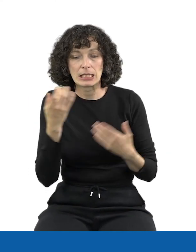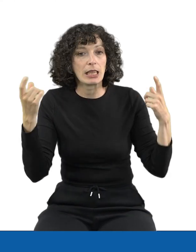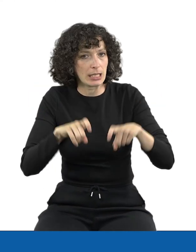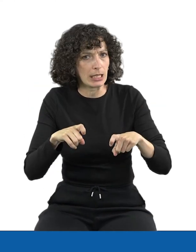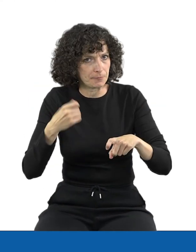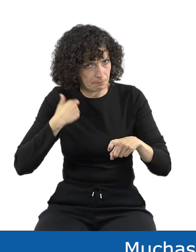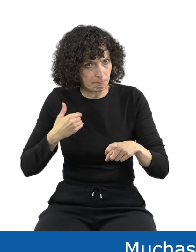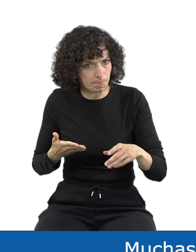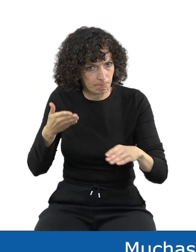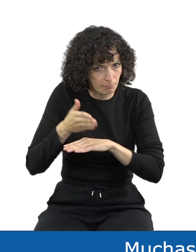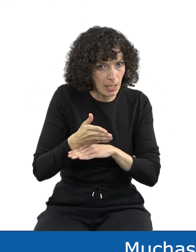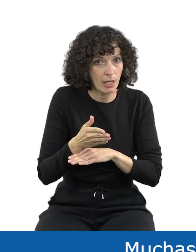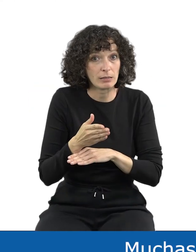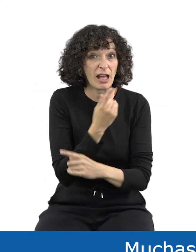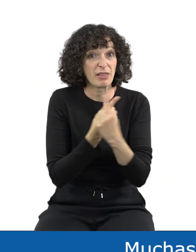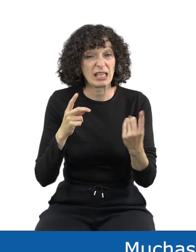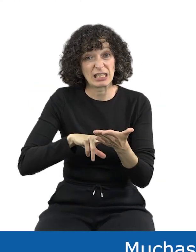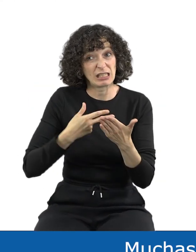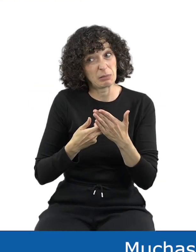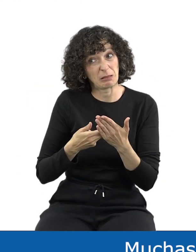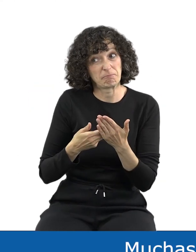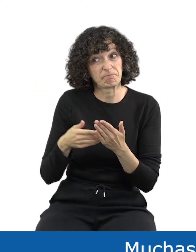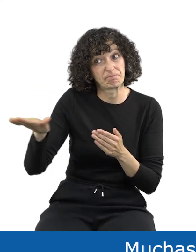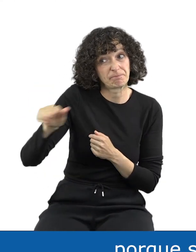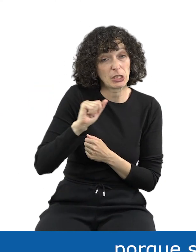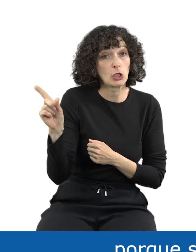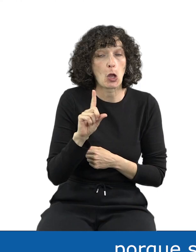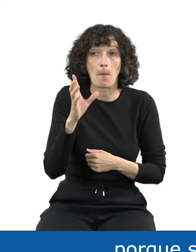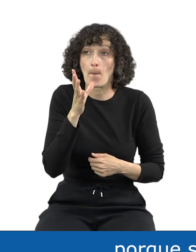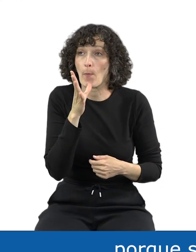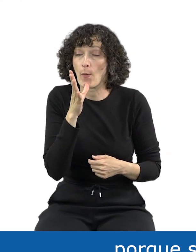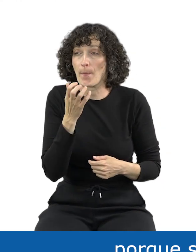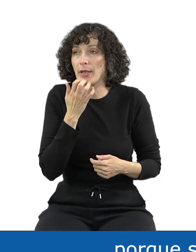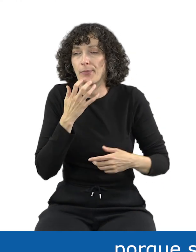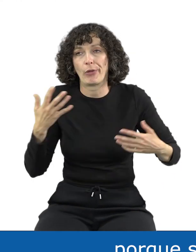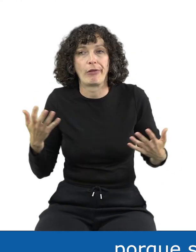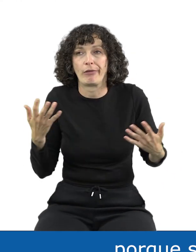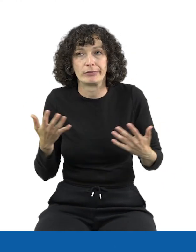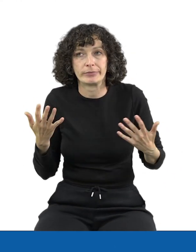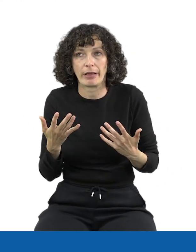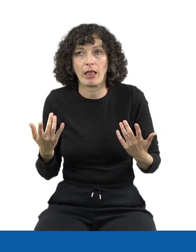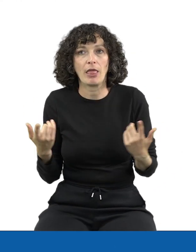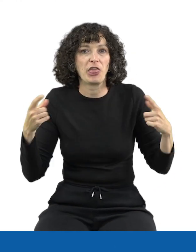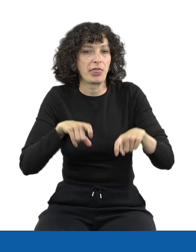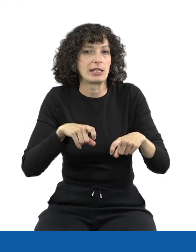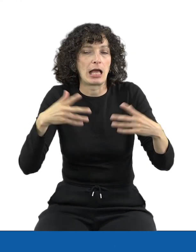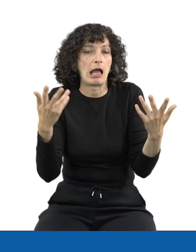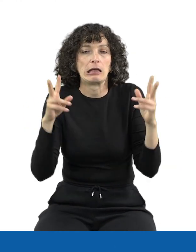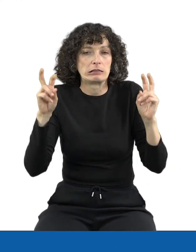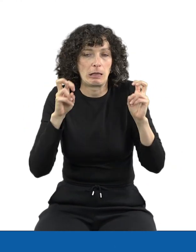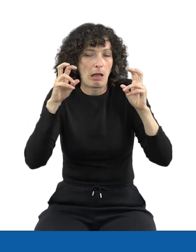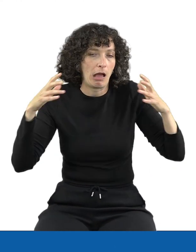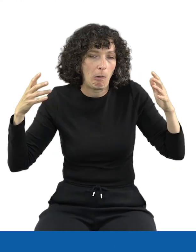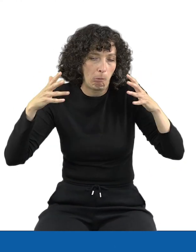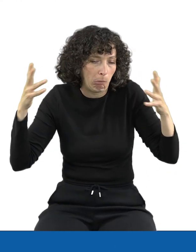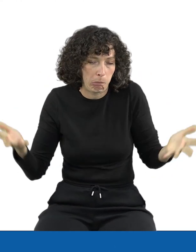ser muchas veces no solicitan un intérprete de lengua de signos porque se trata de una cita, pues de un